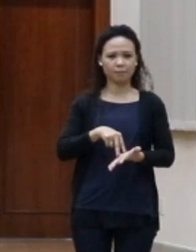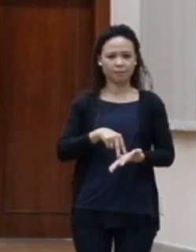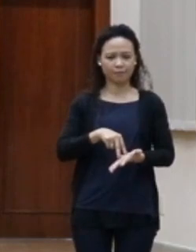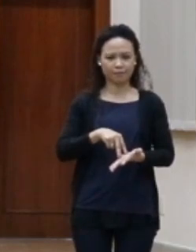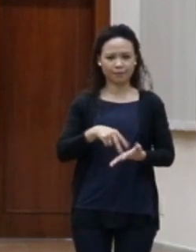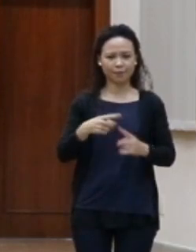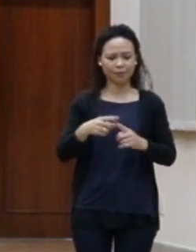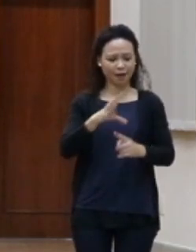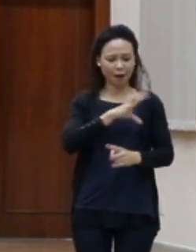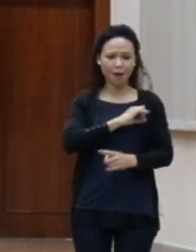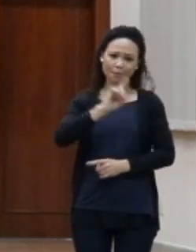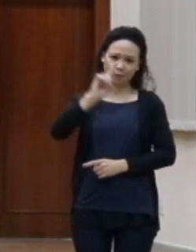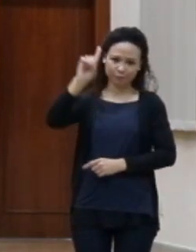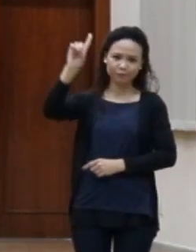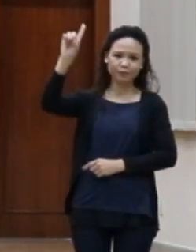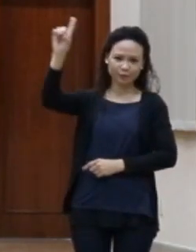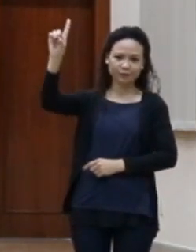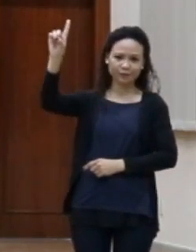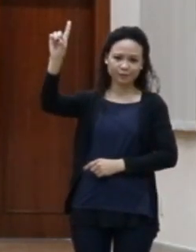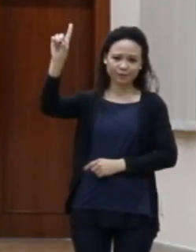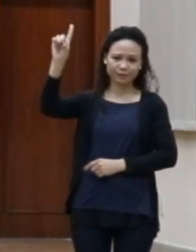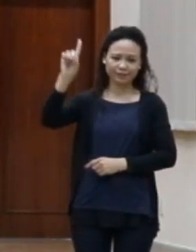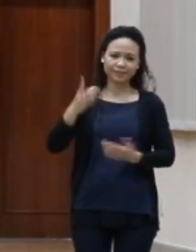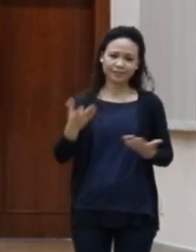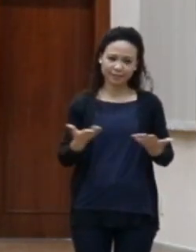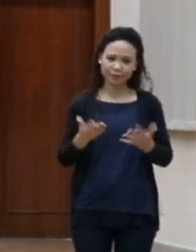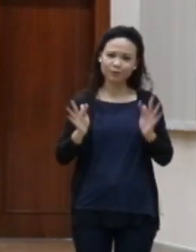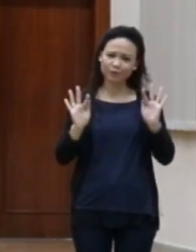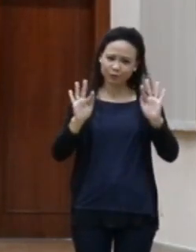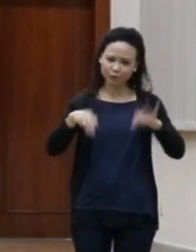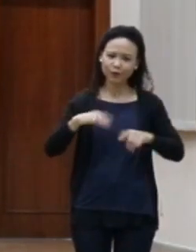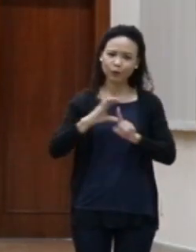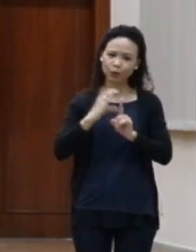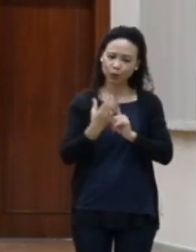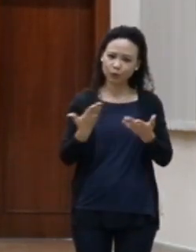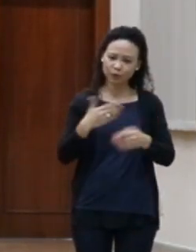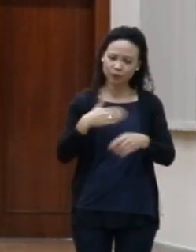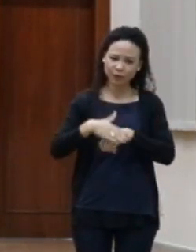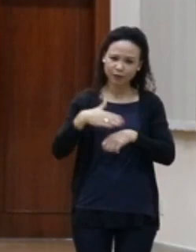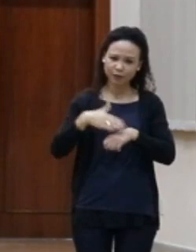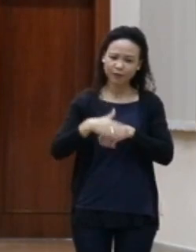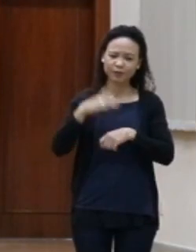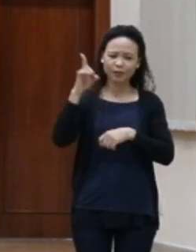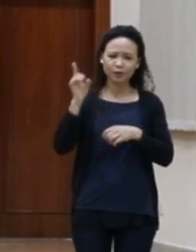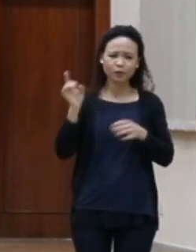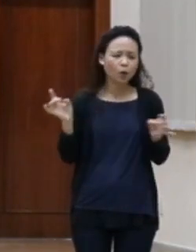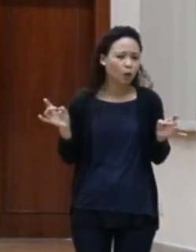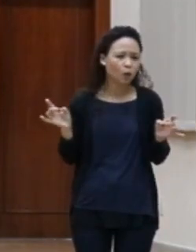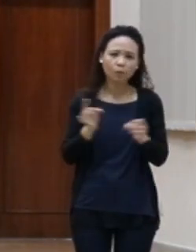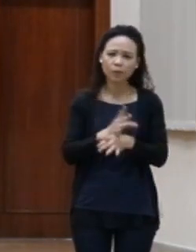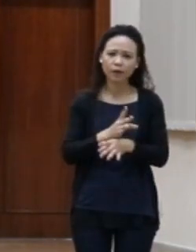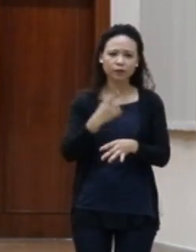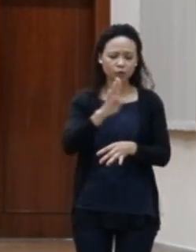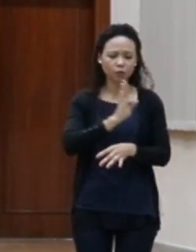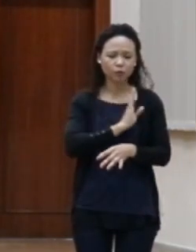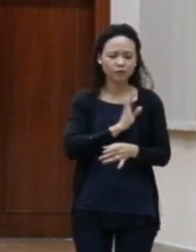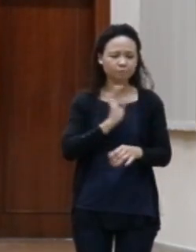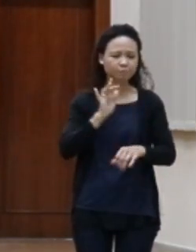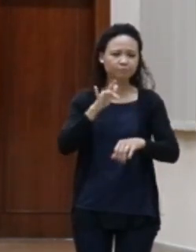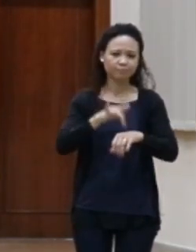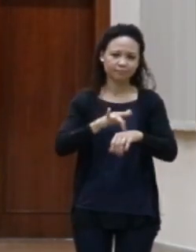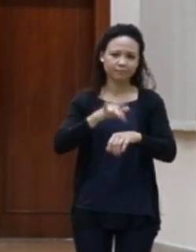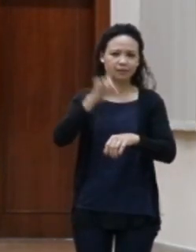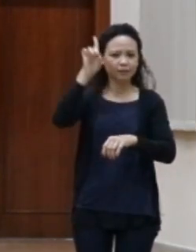culto dessa noite. Que Deus esteja completando essa mensagem em seu coração, que Deus esteja abençoando a sua vida e a sua